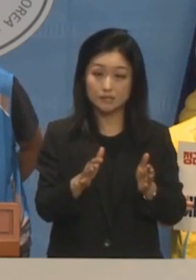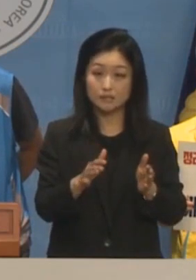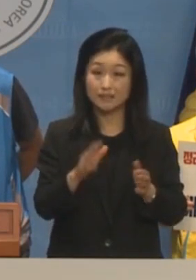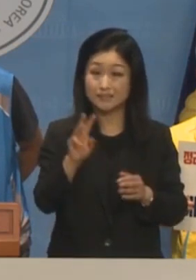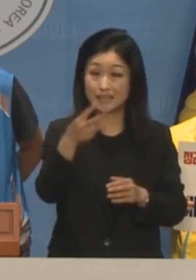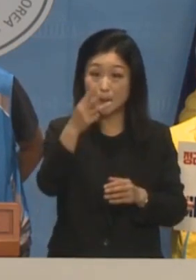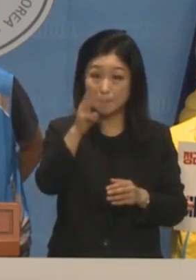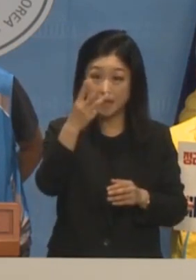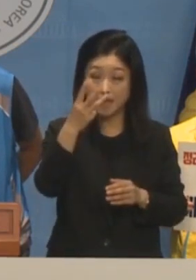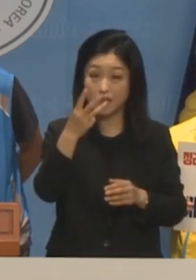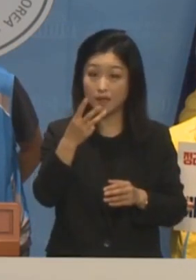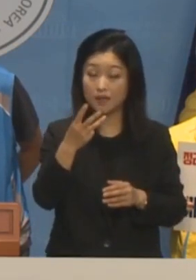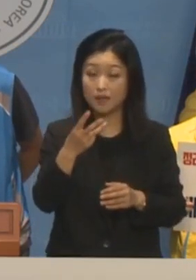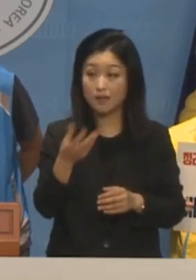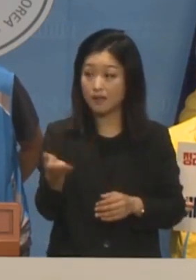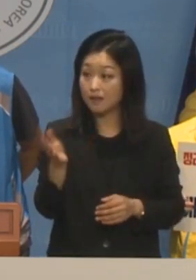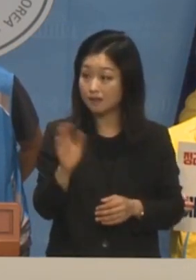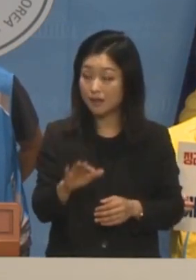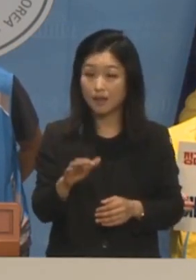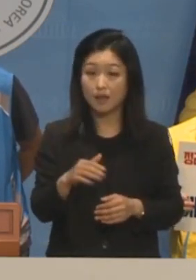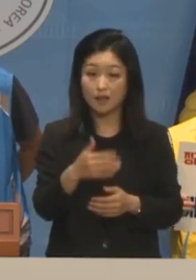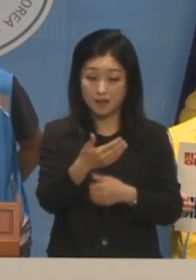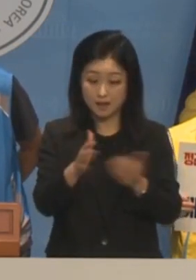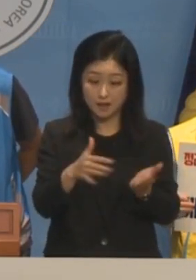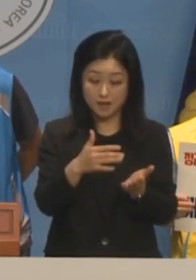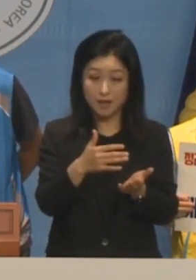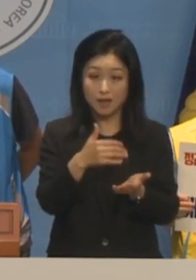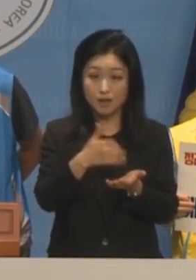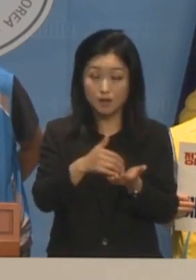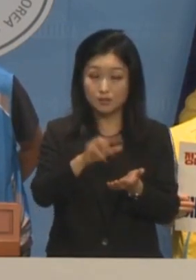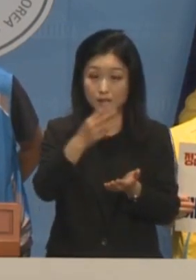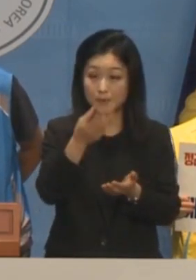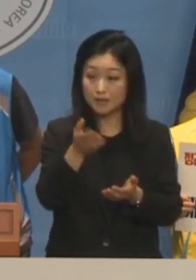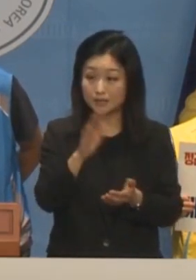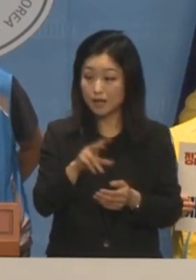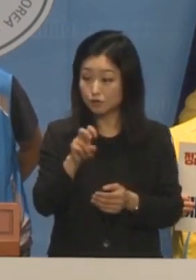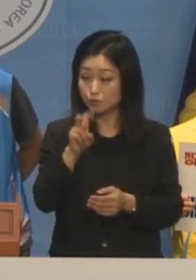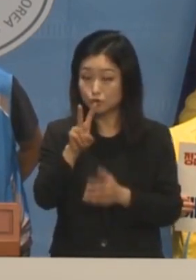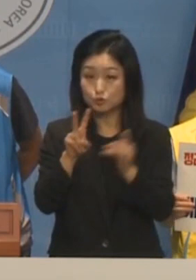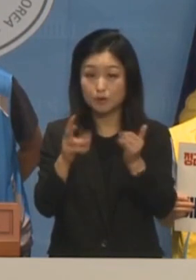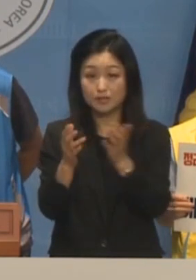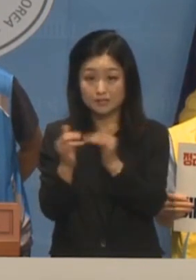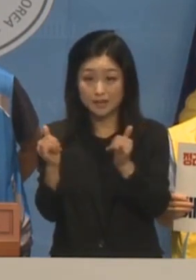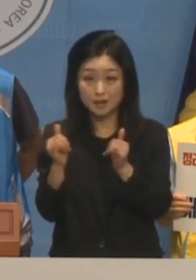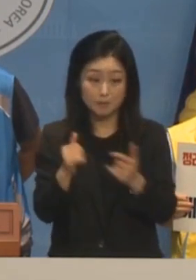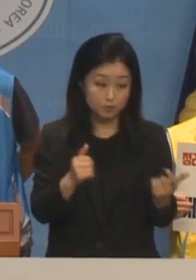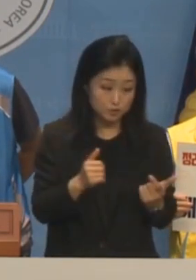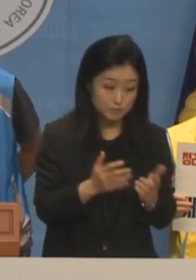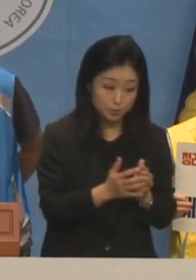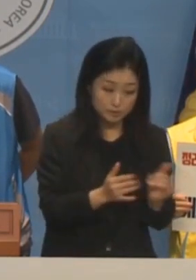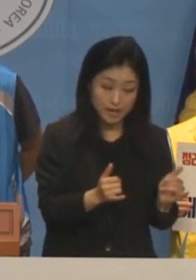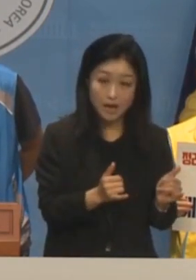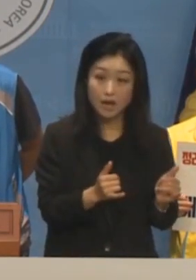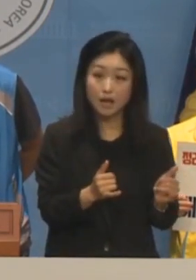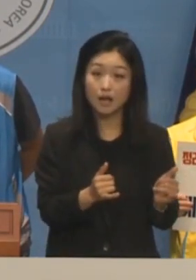객실을 보유한 호텔이 22명의 정규직 노동자들과 60여 명의 노동자들,